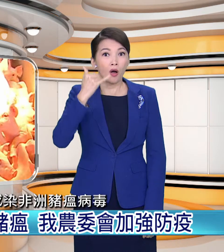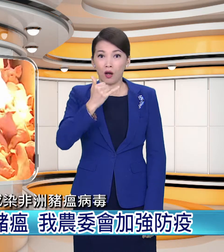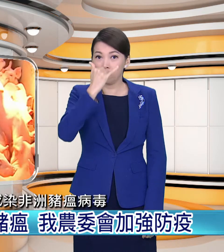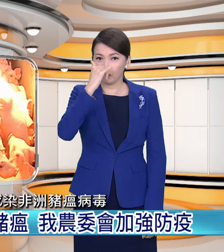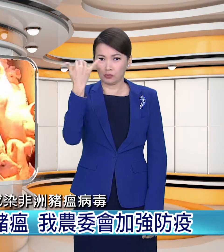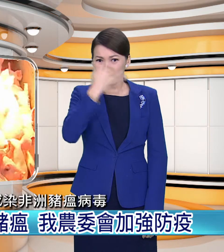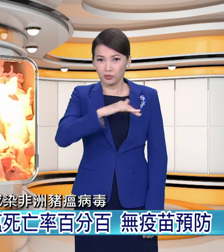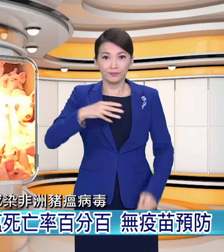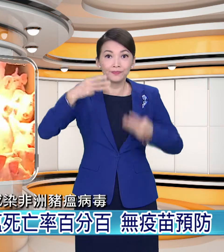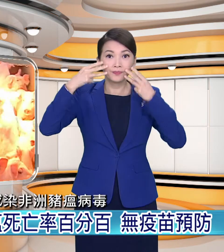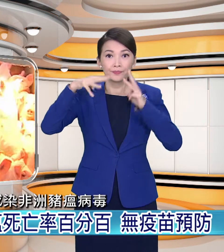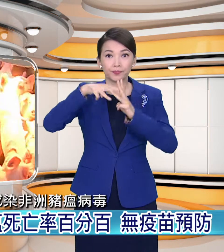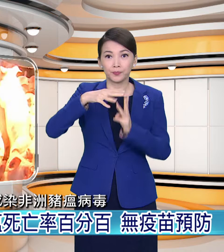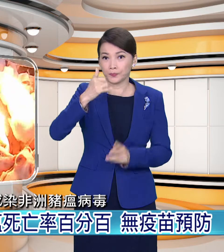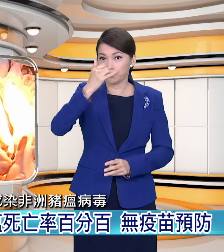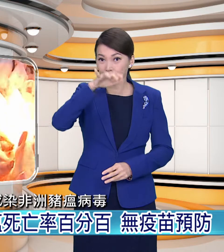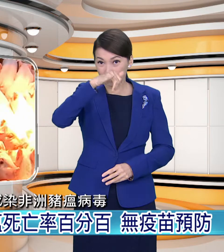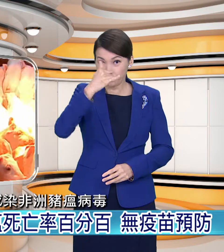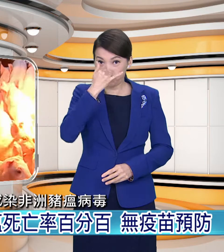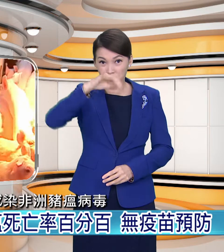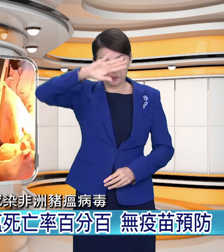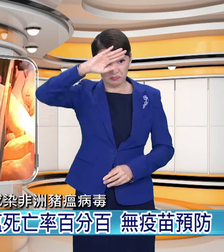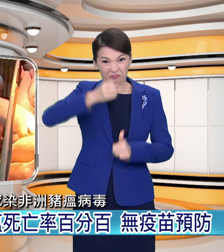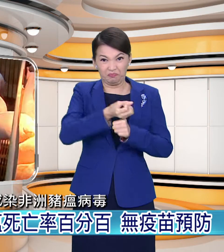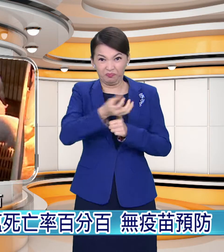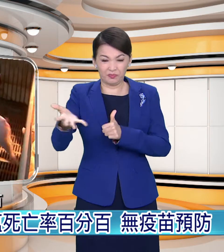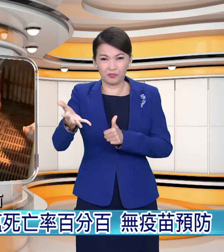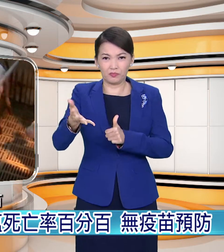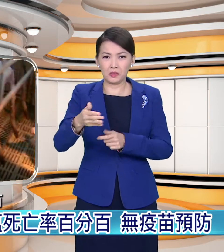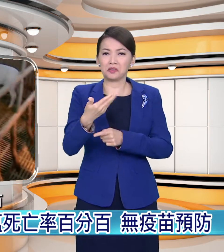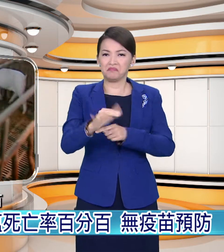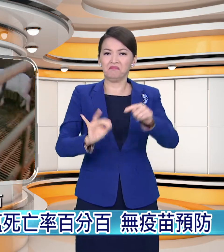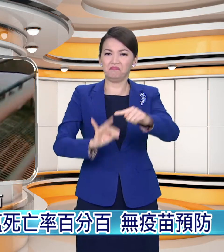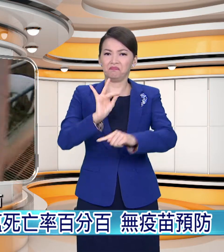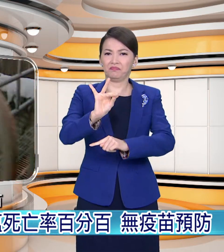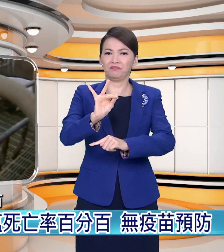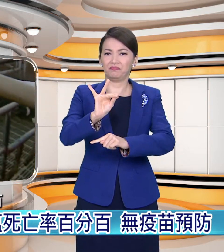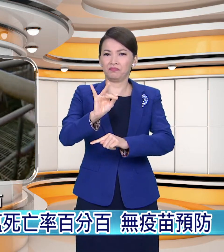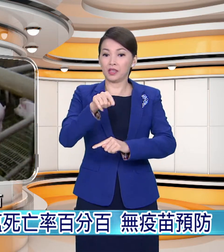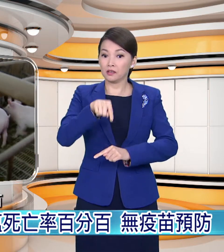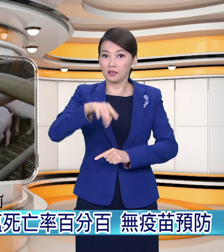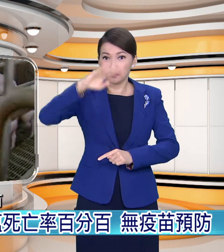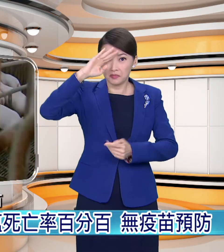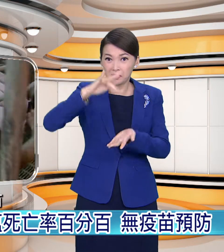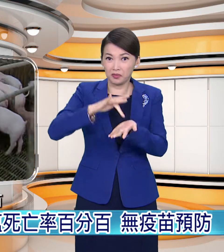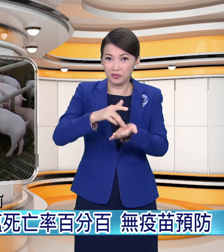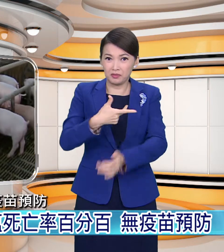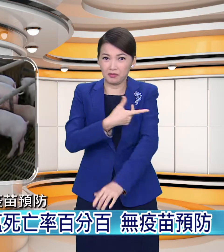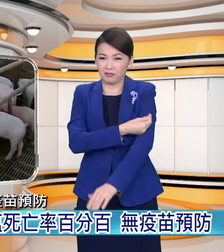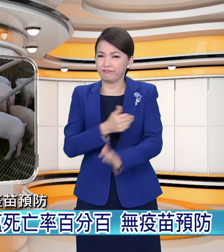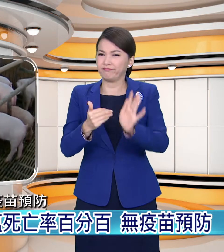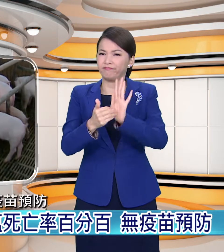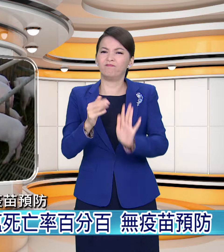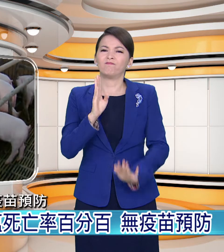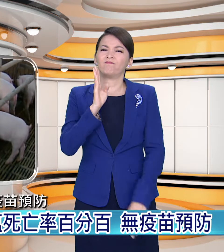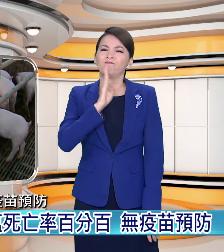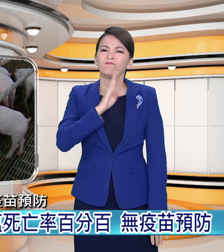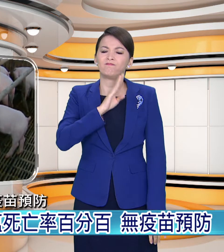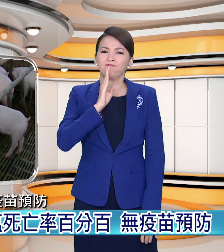性感染了非洲猪瘟病毒，死亡率100%。而目前病毒没